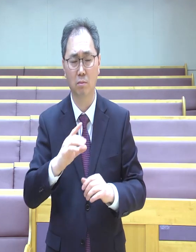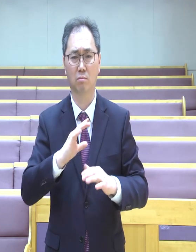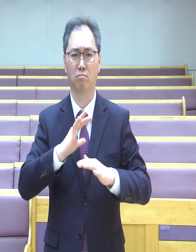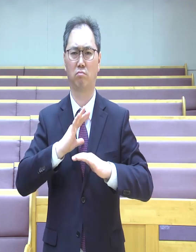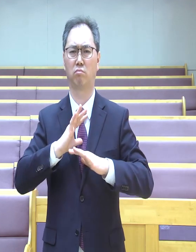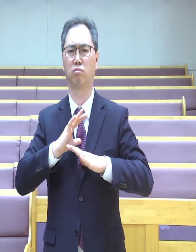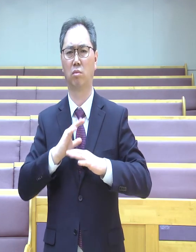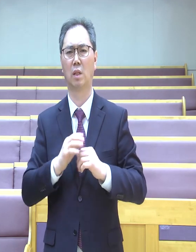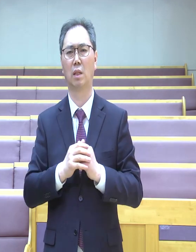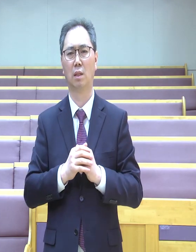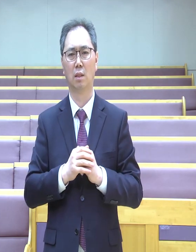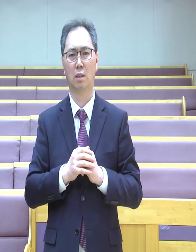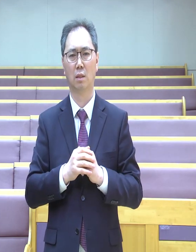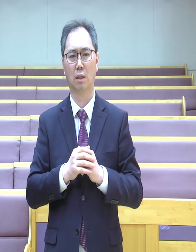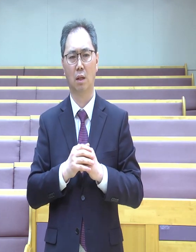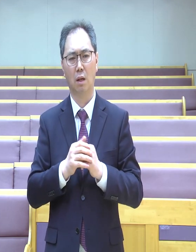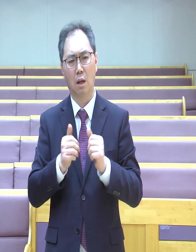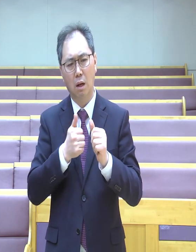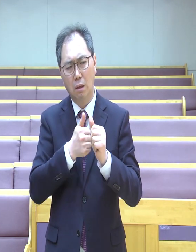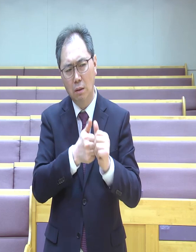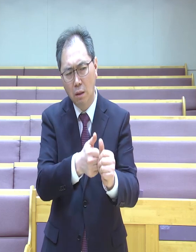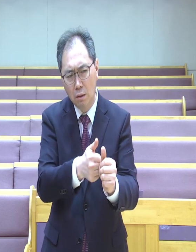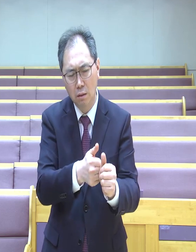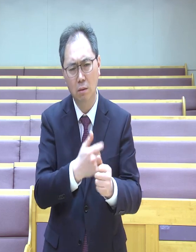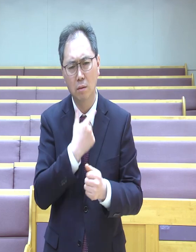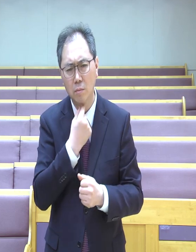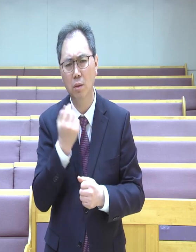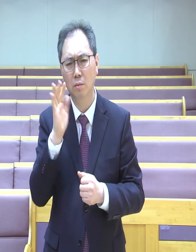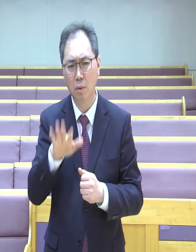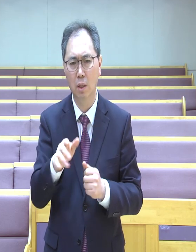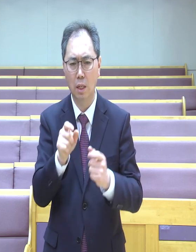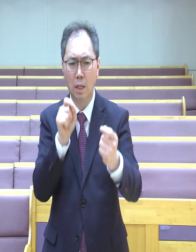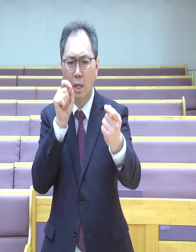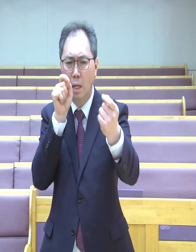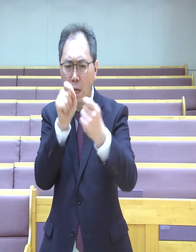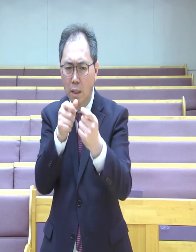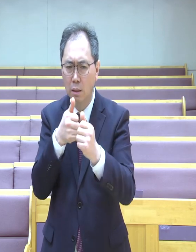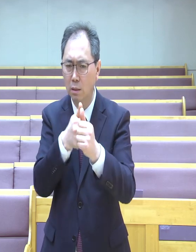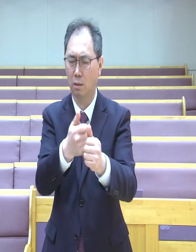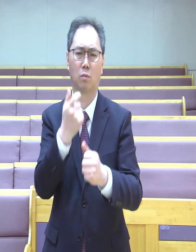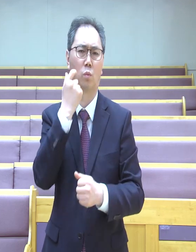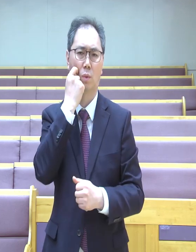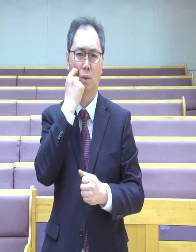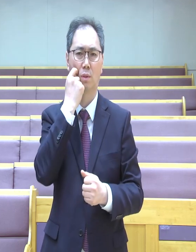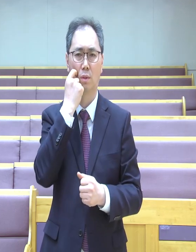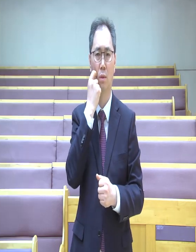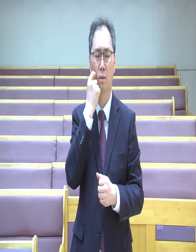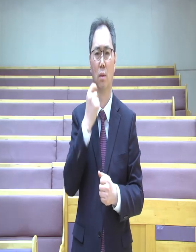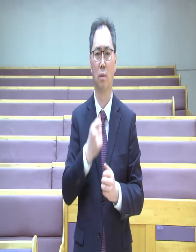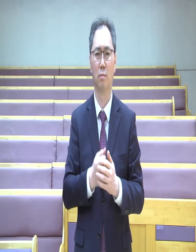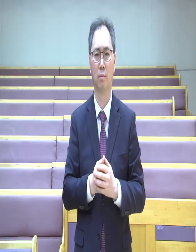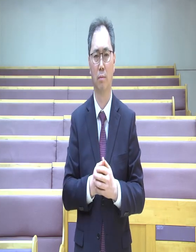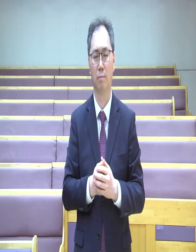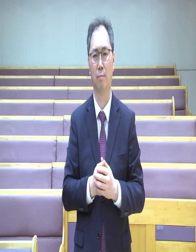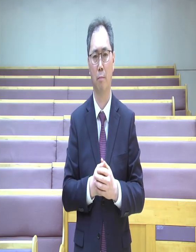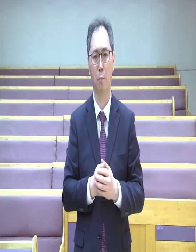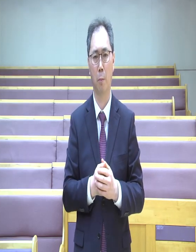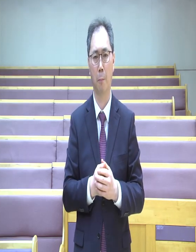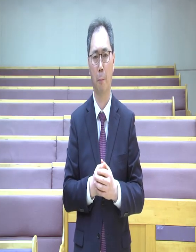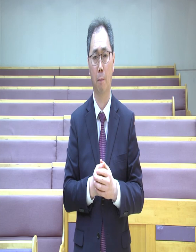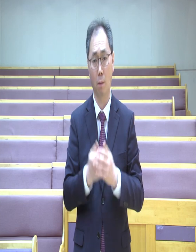따를 수는 없고 그저 멀찍이서 따랐던 것이 바로 수제자 베드로였습니다.